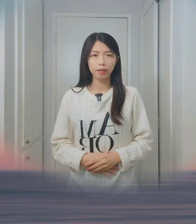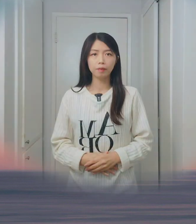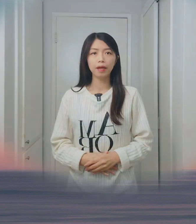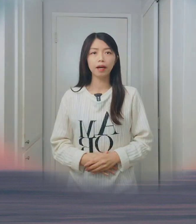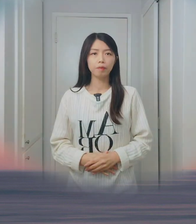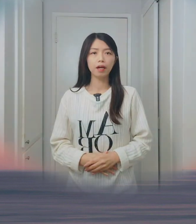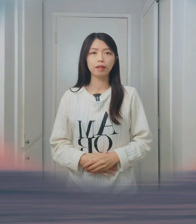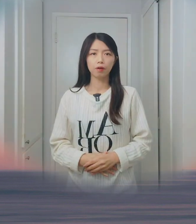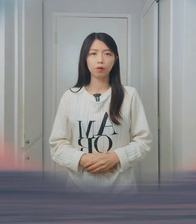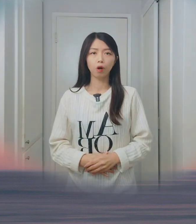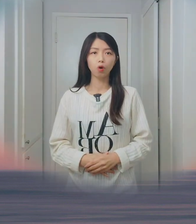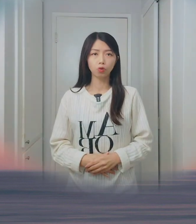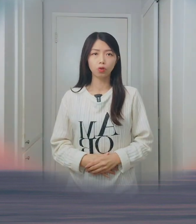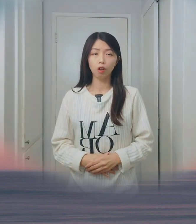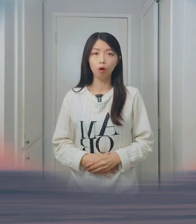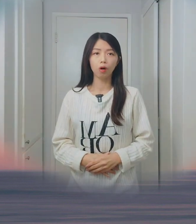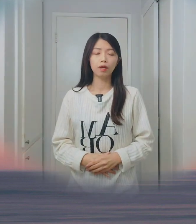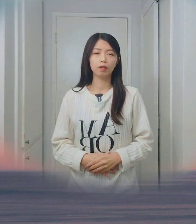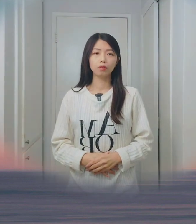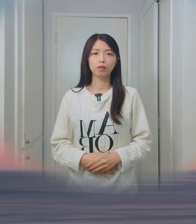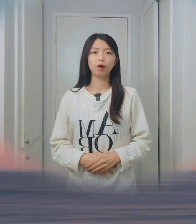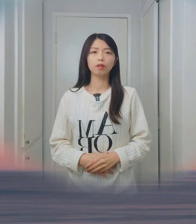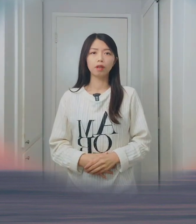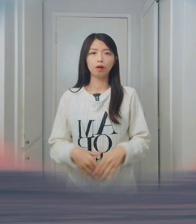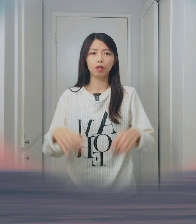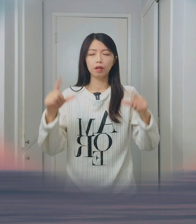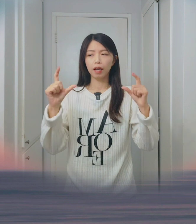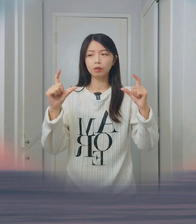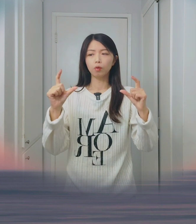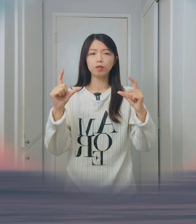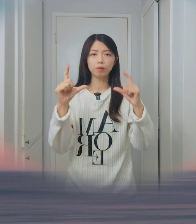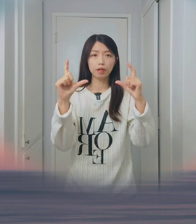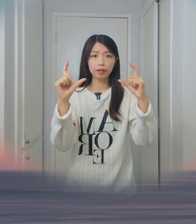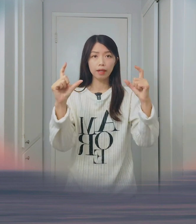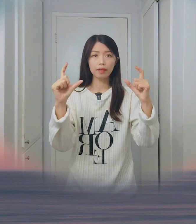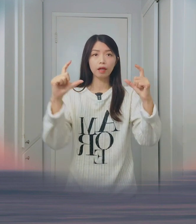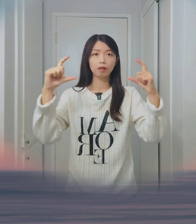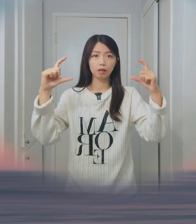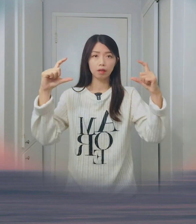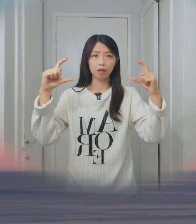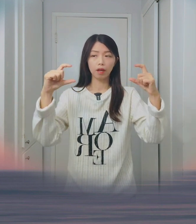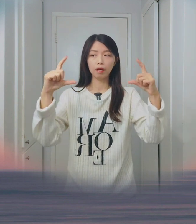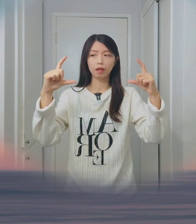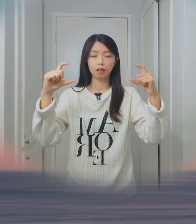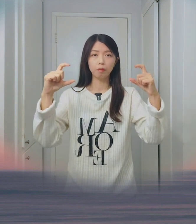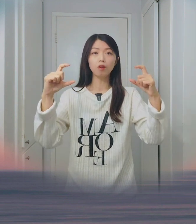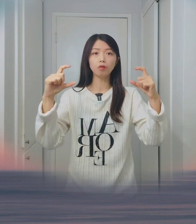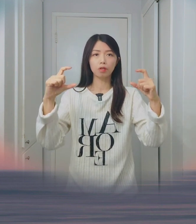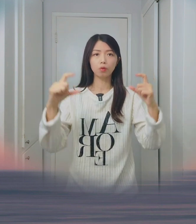더욱 많음에 감사하세요. 더욱, 더 이런 뜻의 수어는요. 양손 엄지검지를 살짝